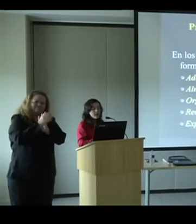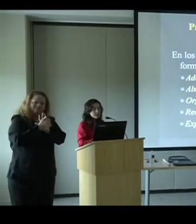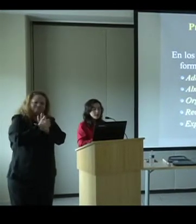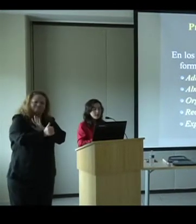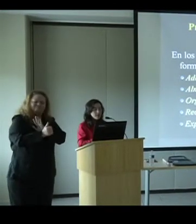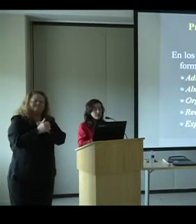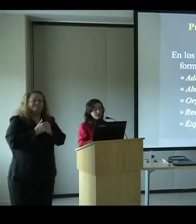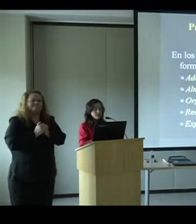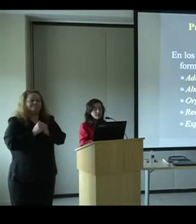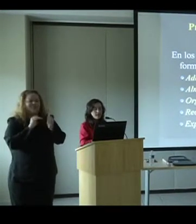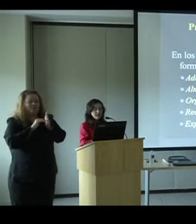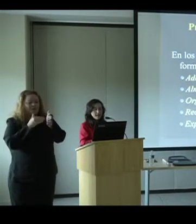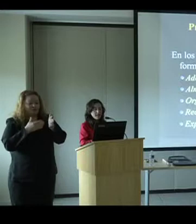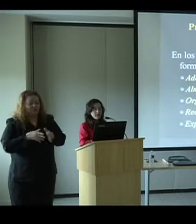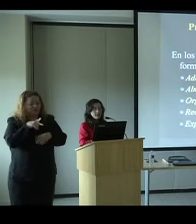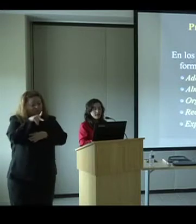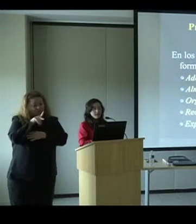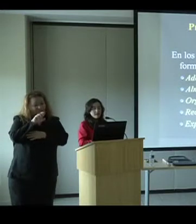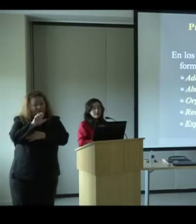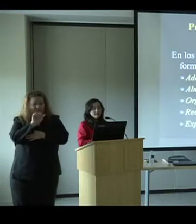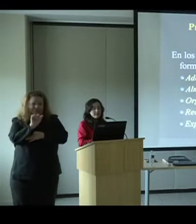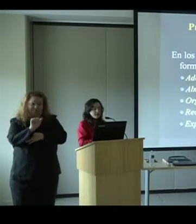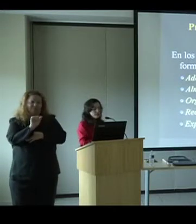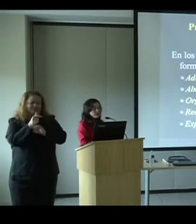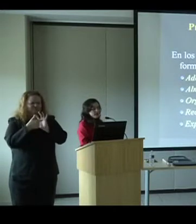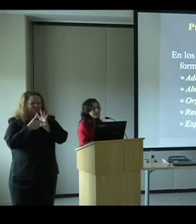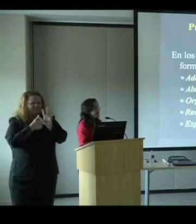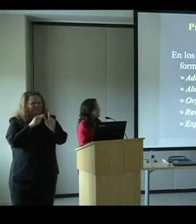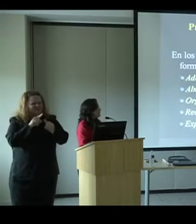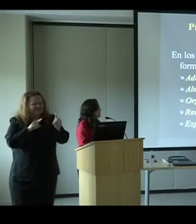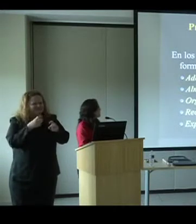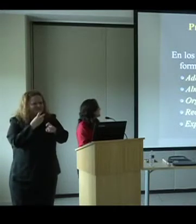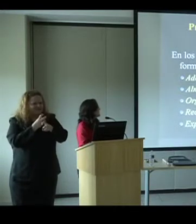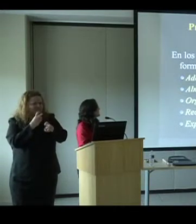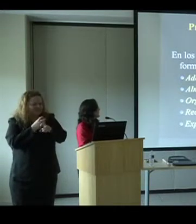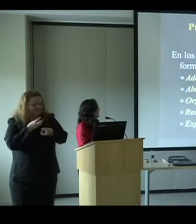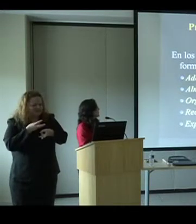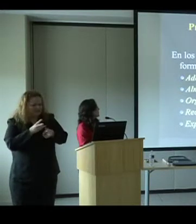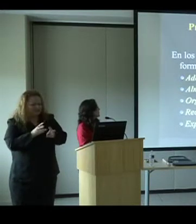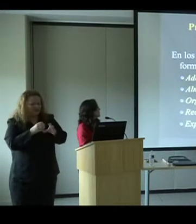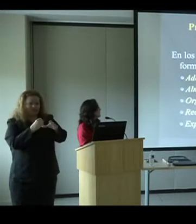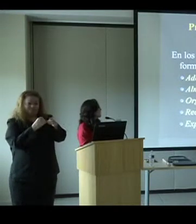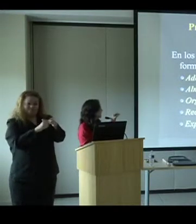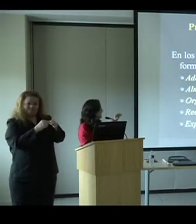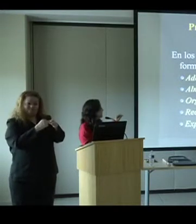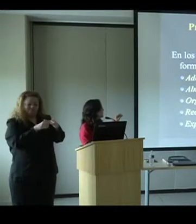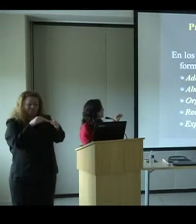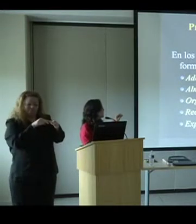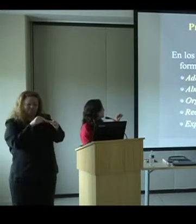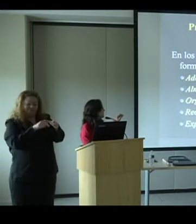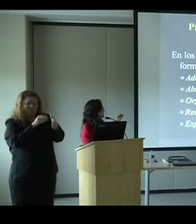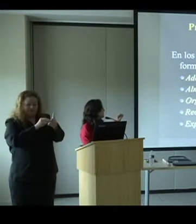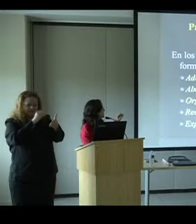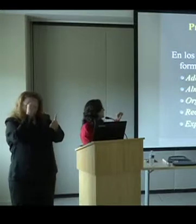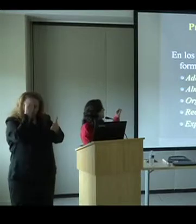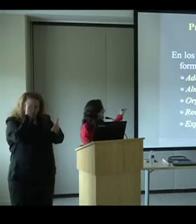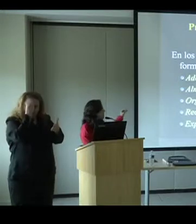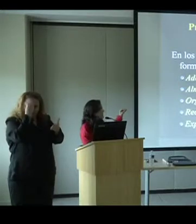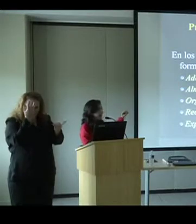con problemas específicos del aprendizaje presentan dificultades en la forma en que el cerebro adquiere la información